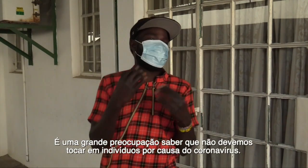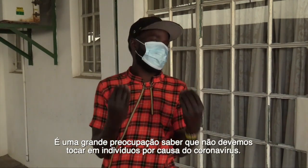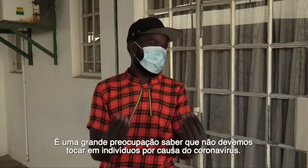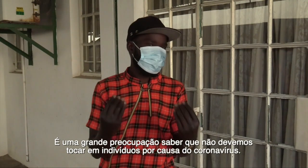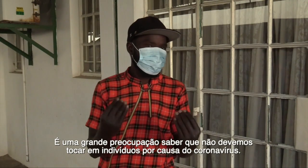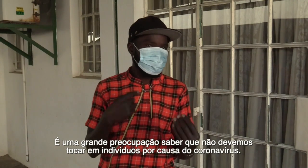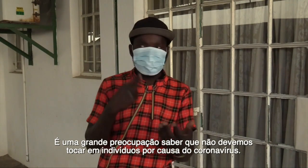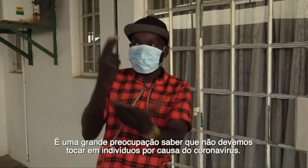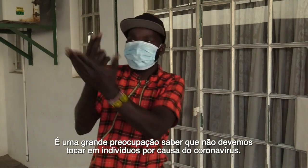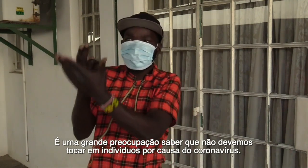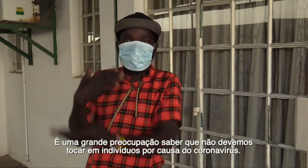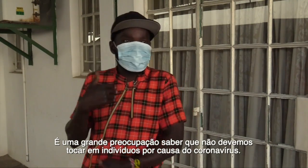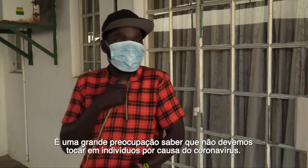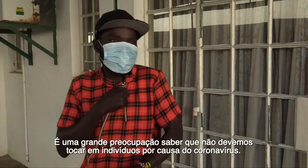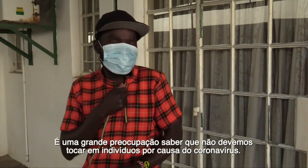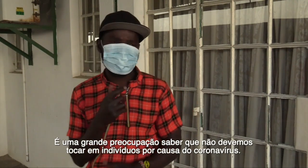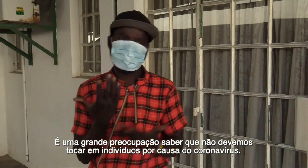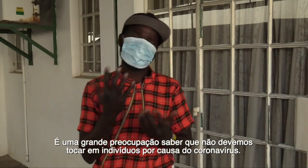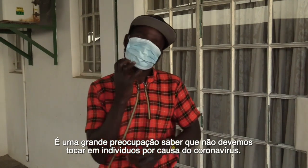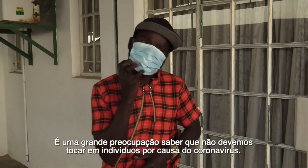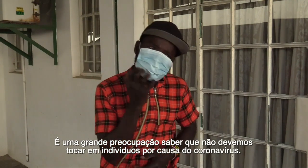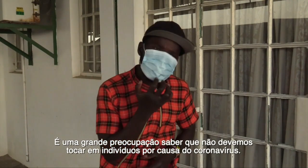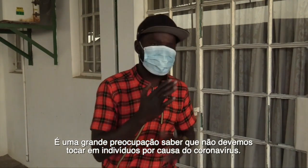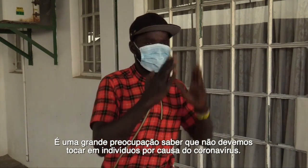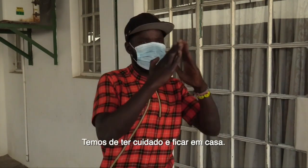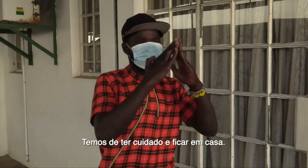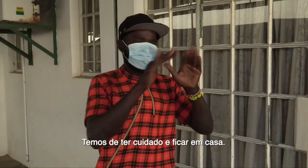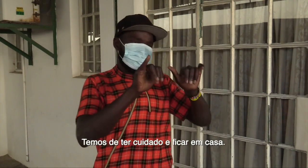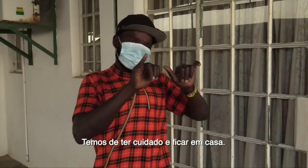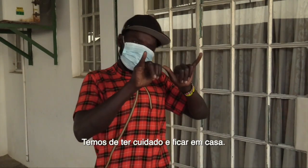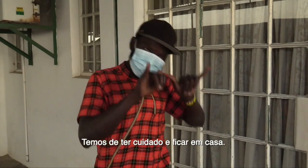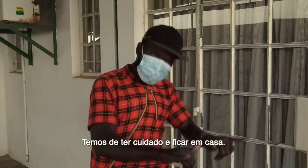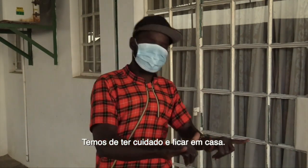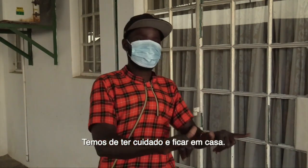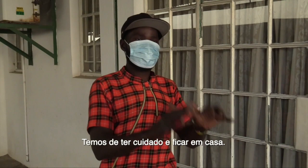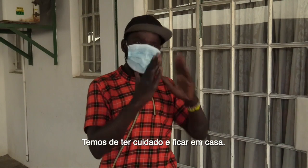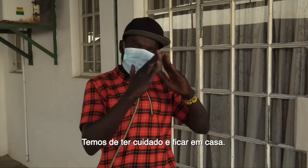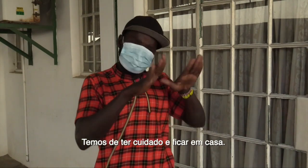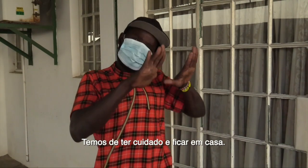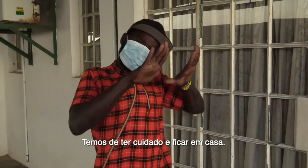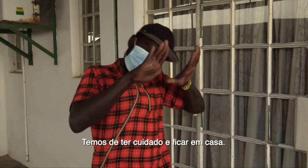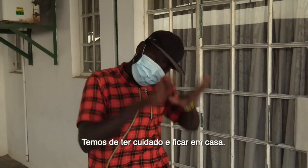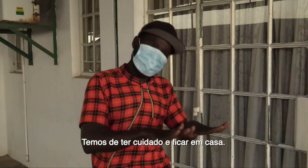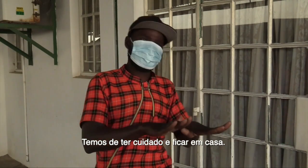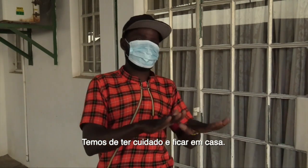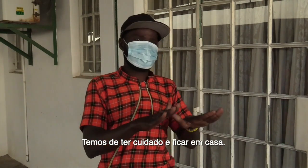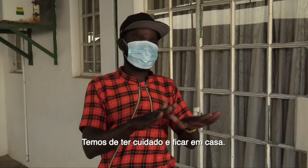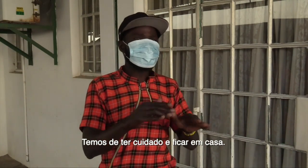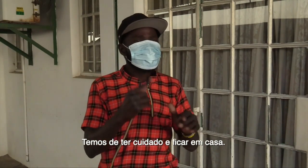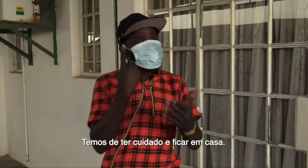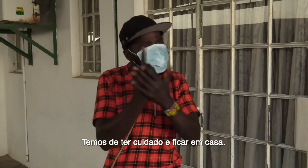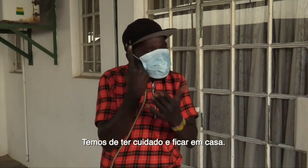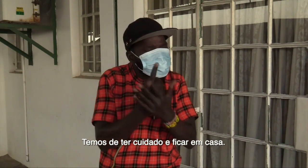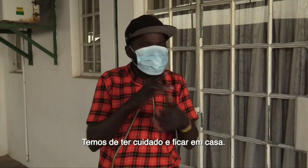tocar em indivíduos, porque podemos contrair o coronavírus. Então, temos que ter cuidado e ficar em